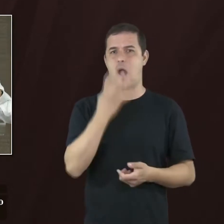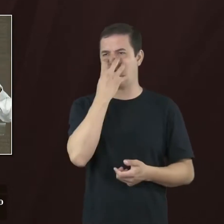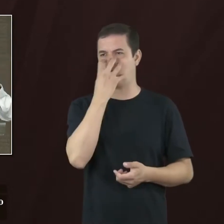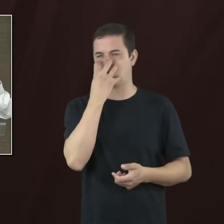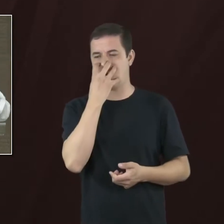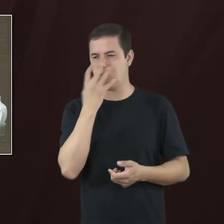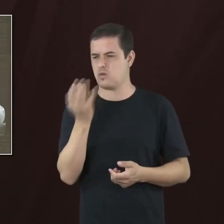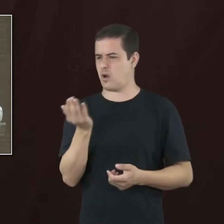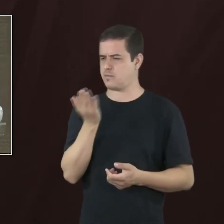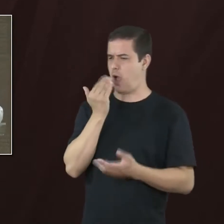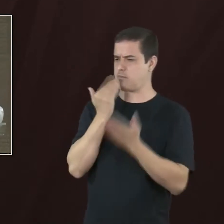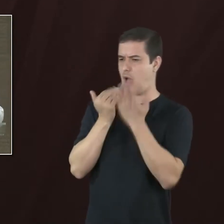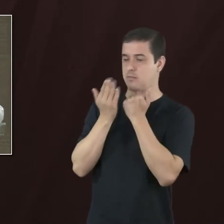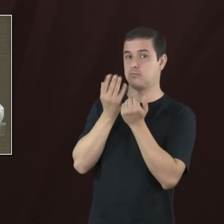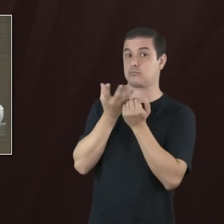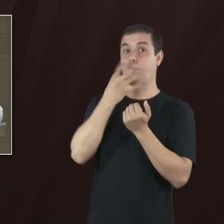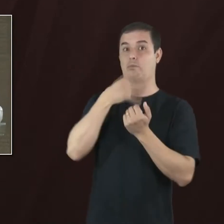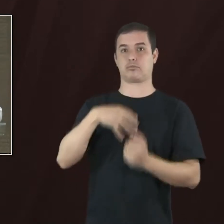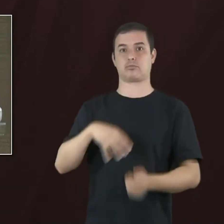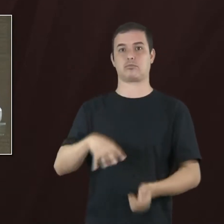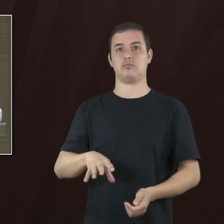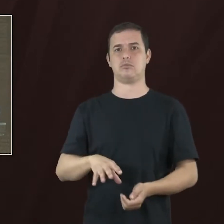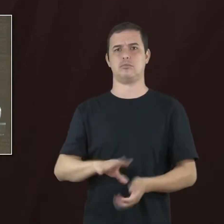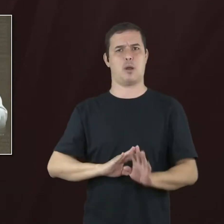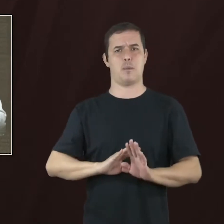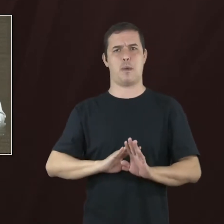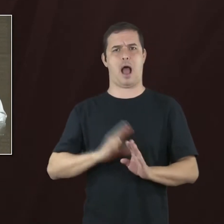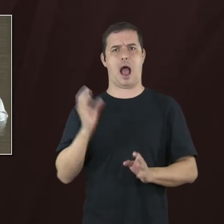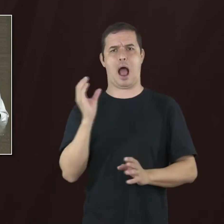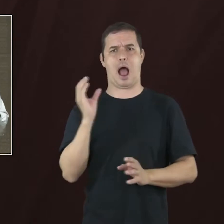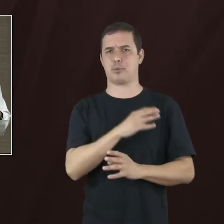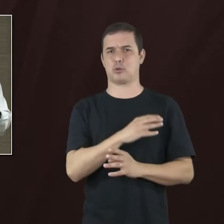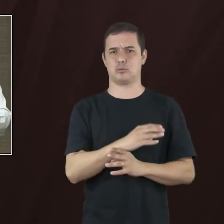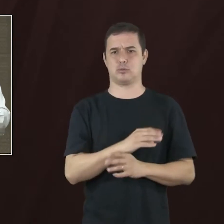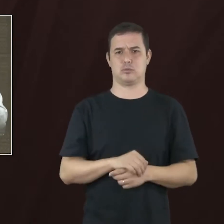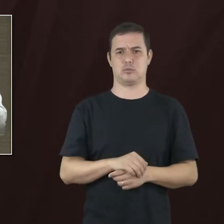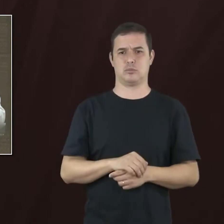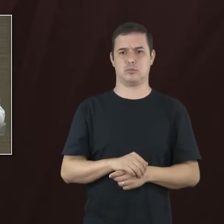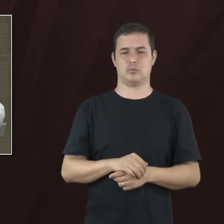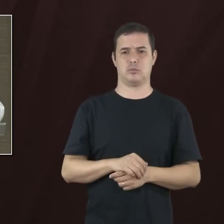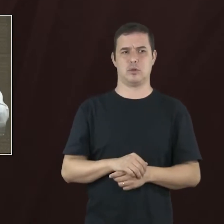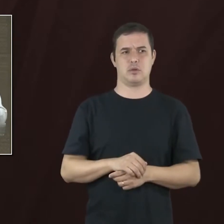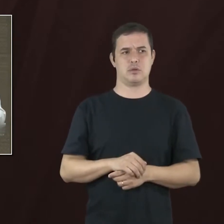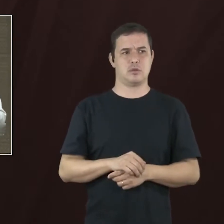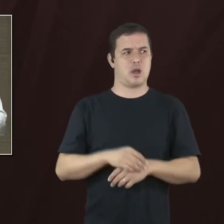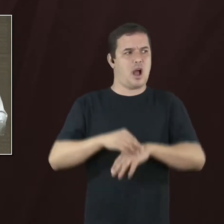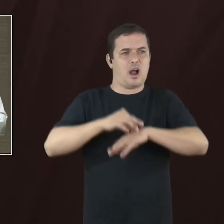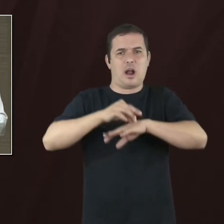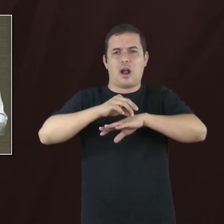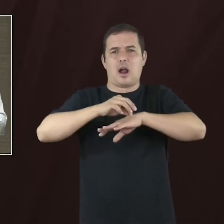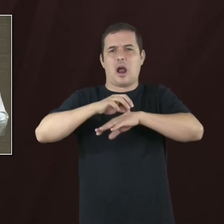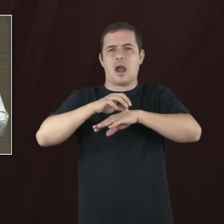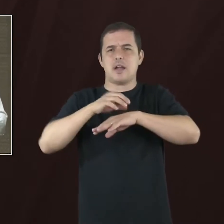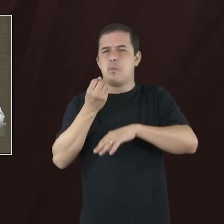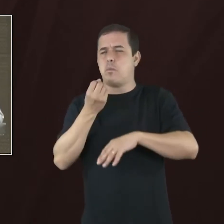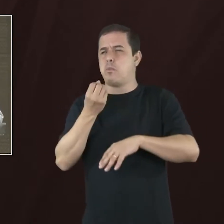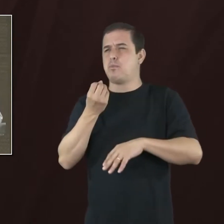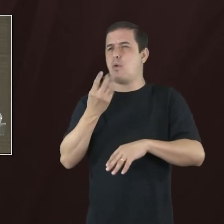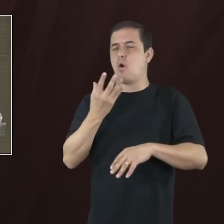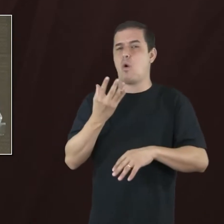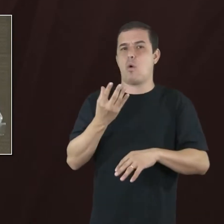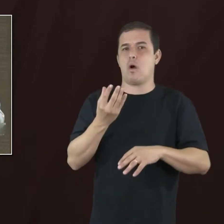cão engole uma picanha, não é isso? Um contrafilé gostoso,